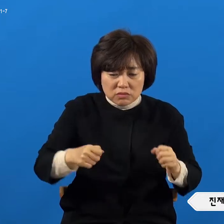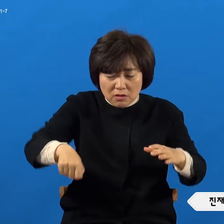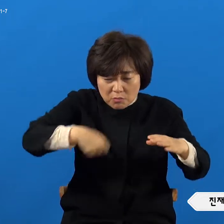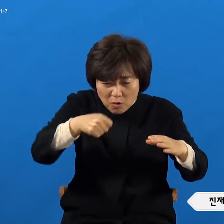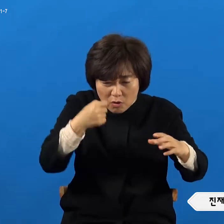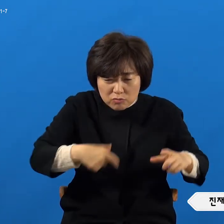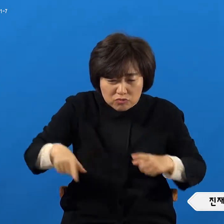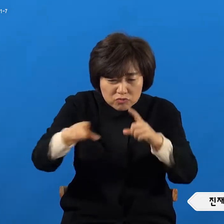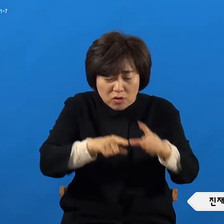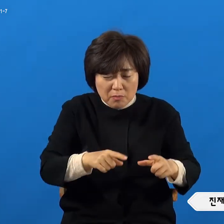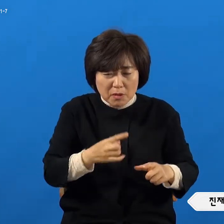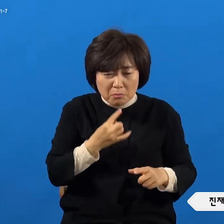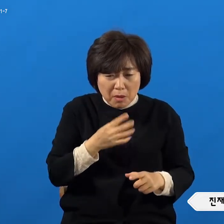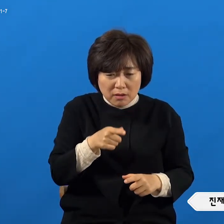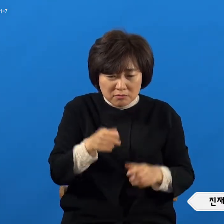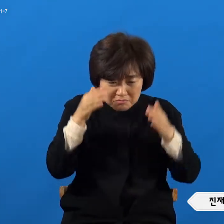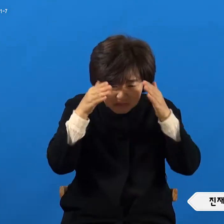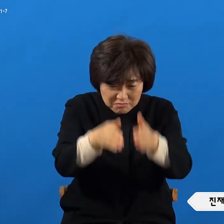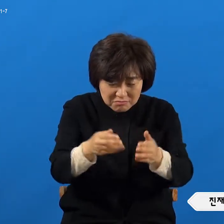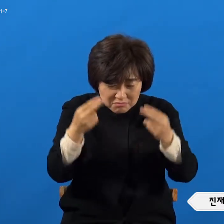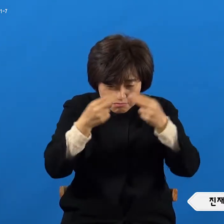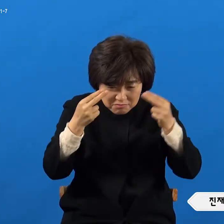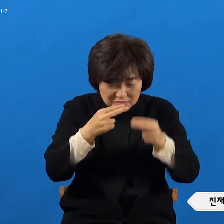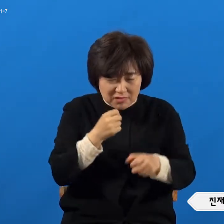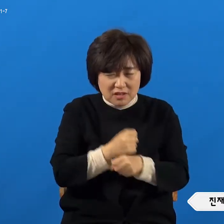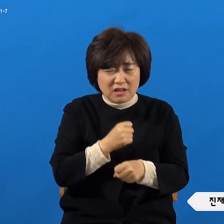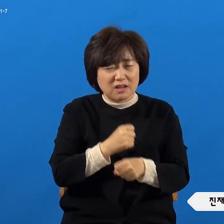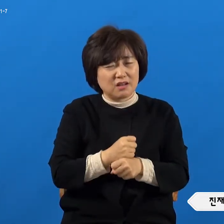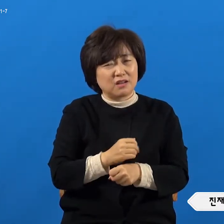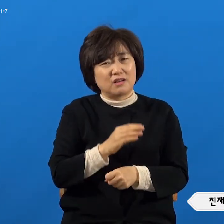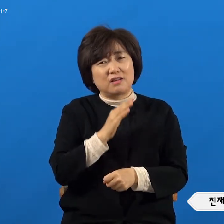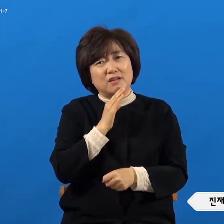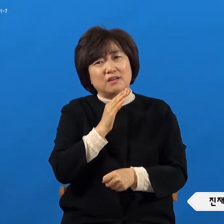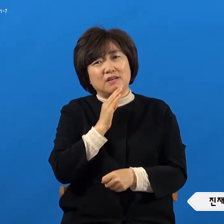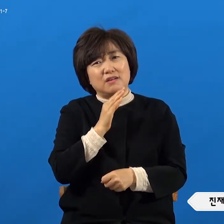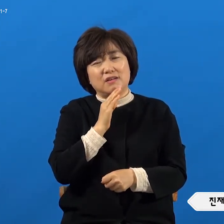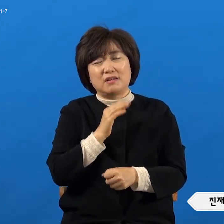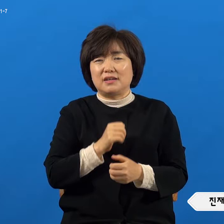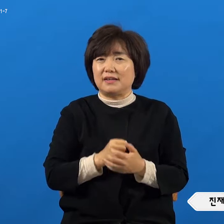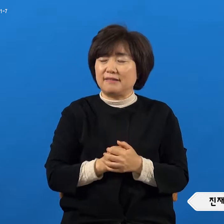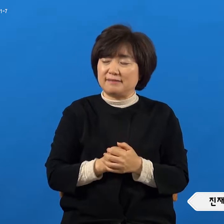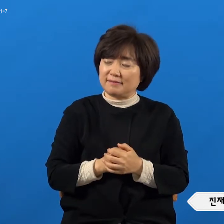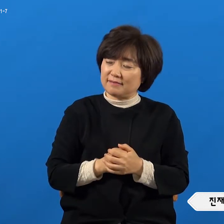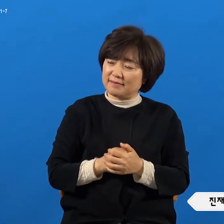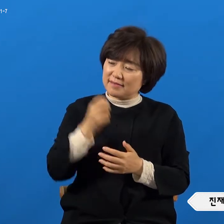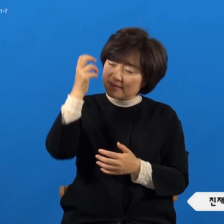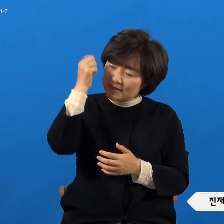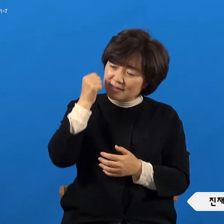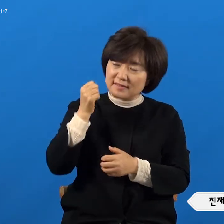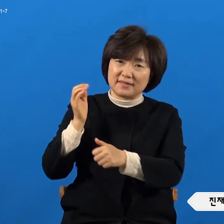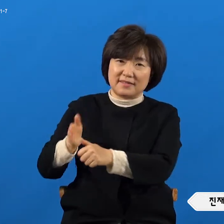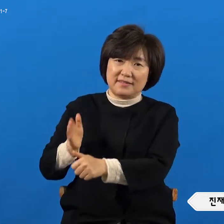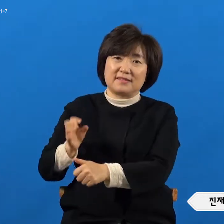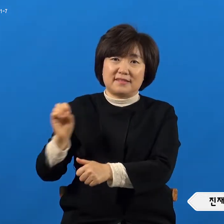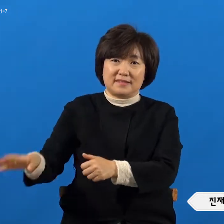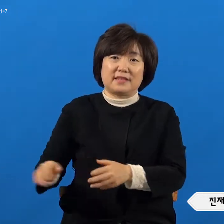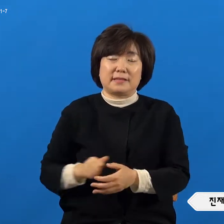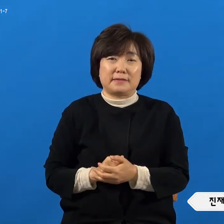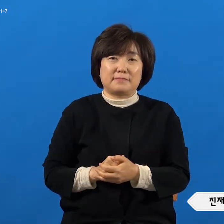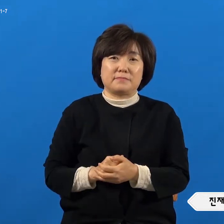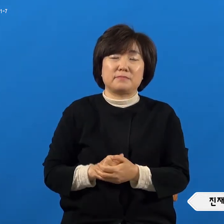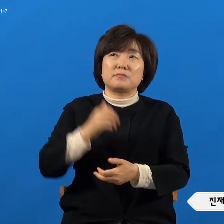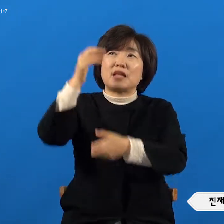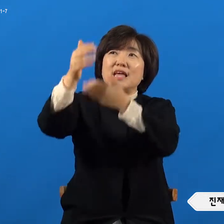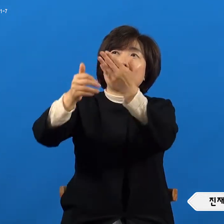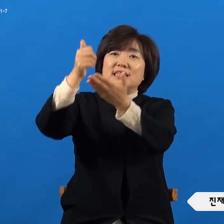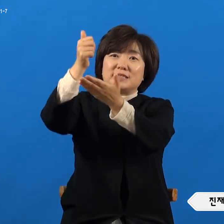우리에게 중요한 이슈가 될 수밖에 없다는 사실을 기억하기를 원합니다. 하나님이